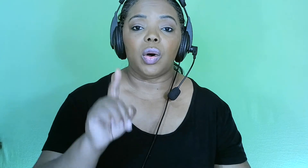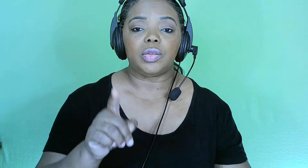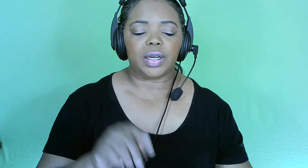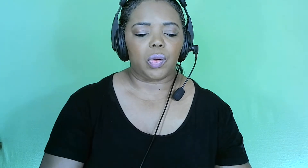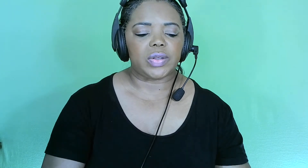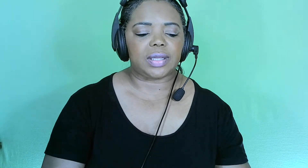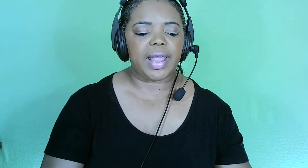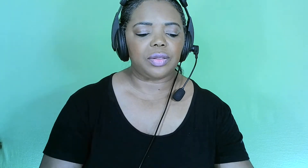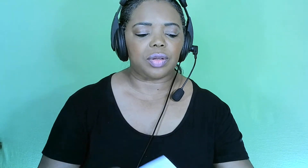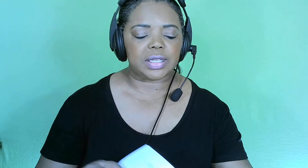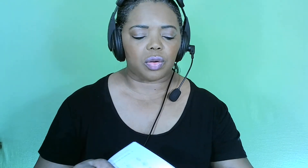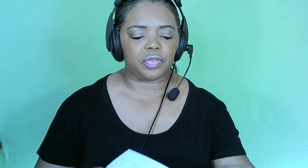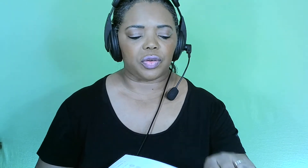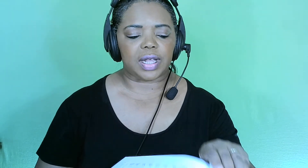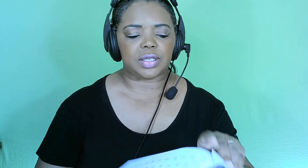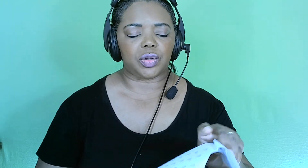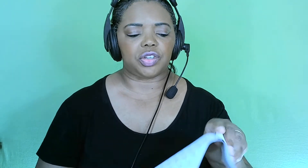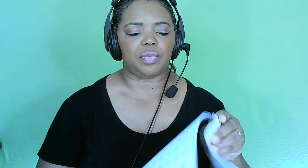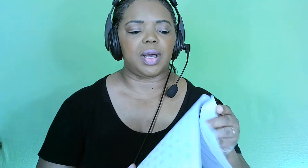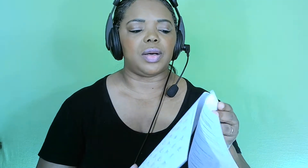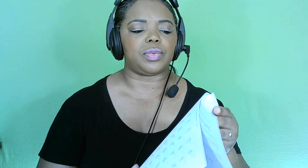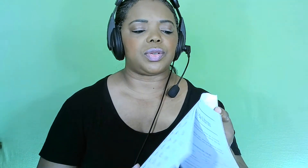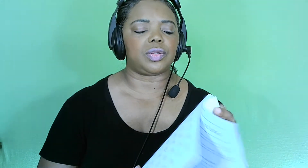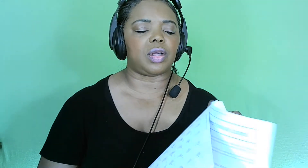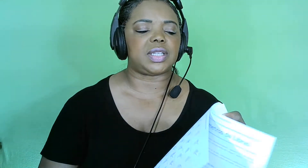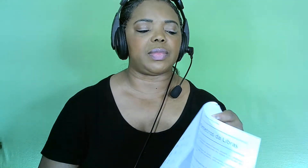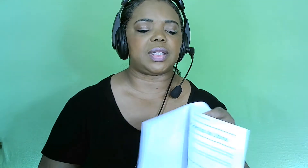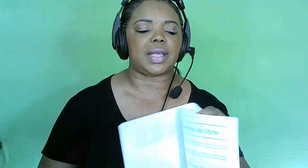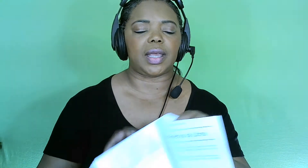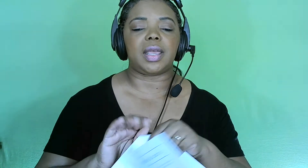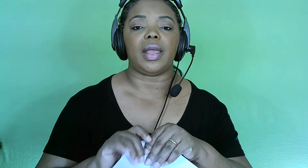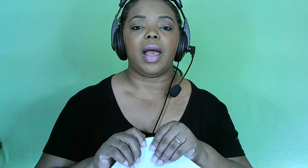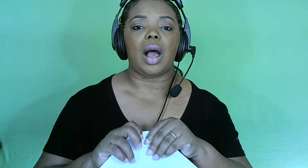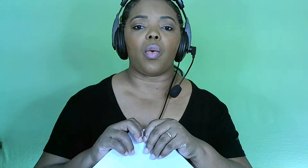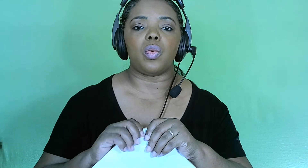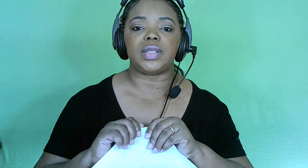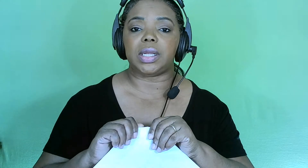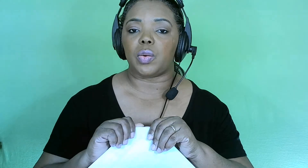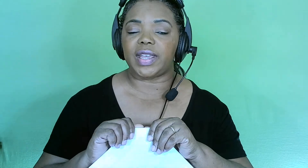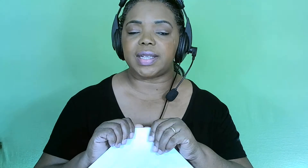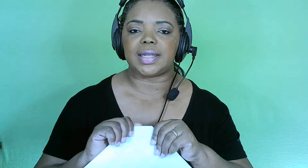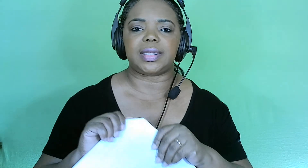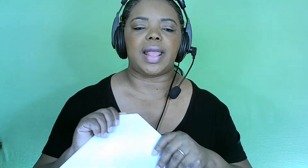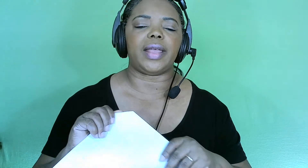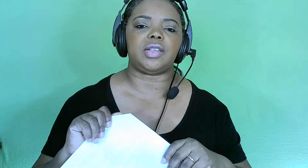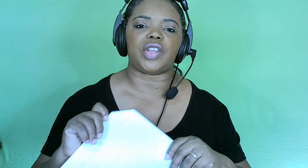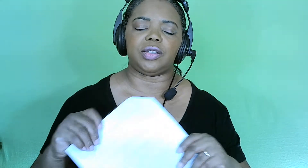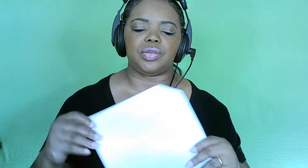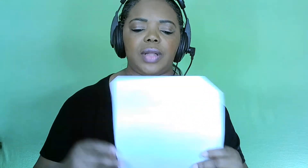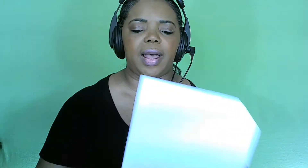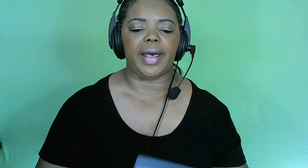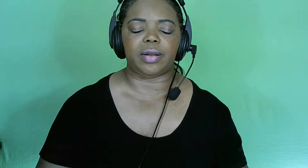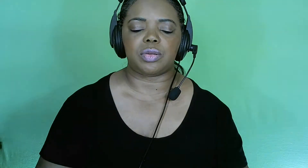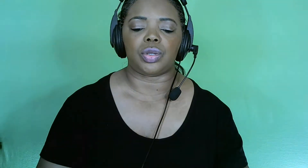Outra coisa, dentro das configurações de mãos, nós temos aí alguns linguistas, né, que já estudaram